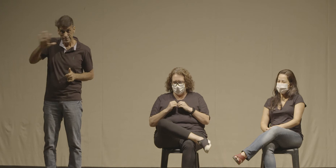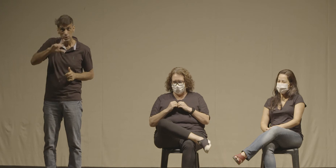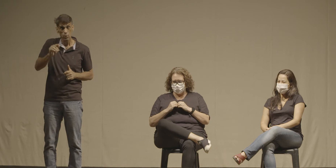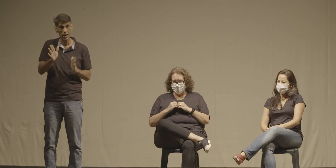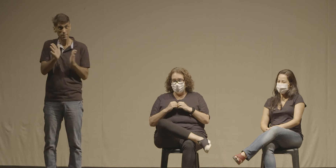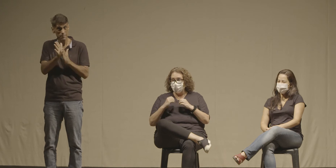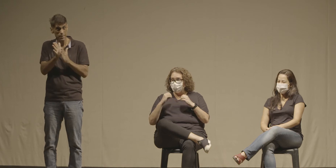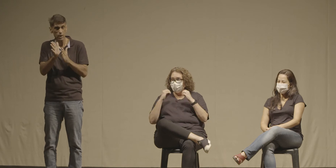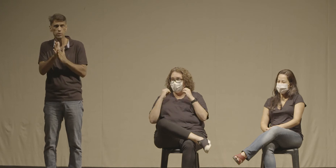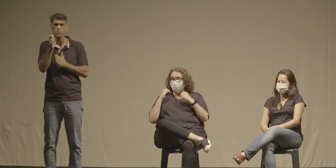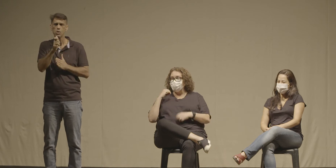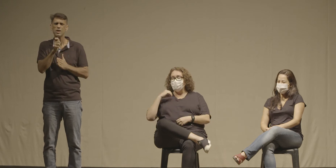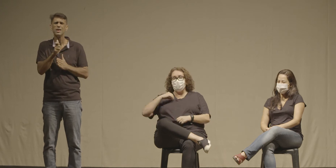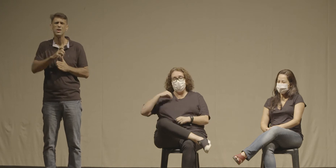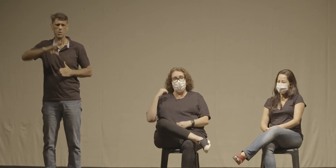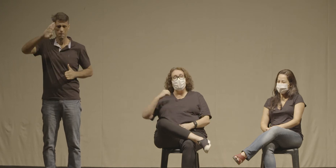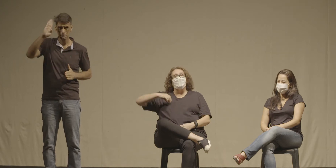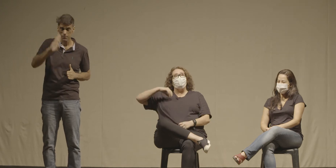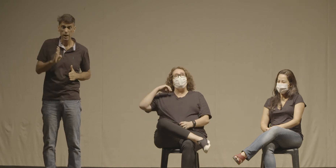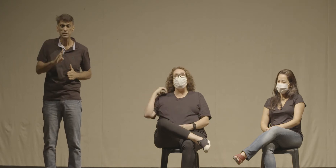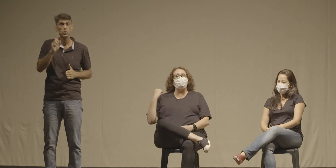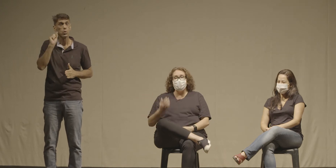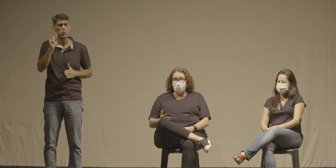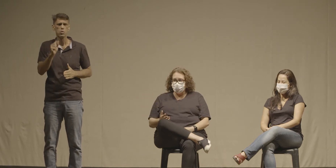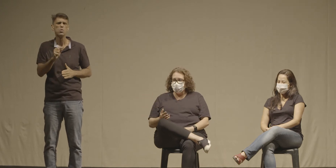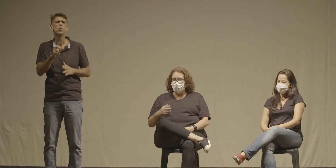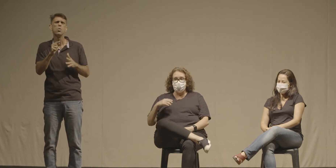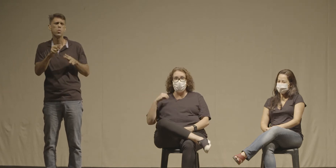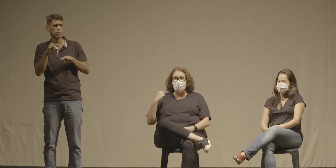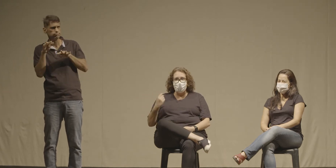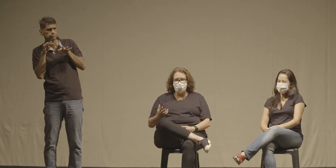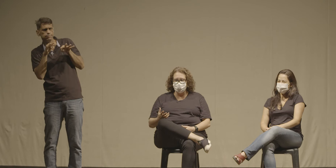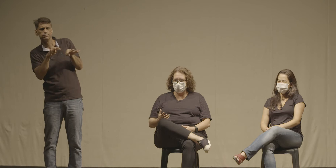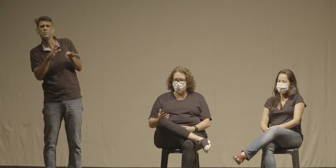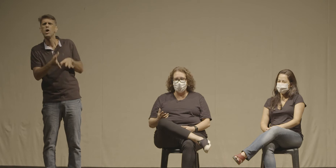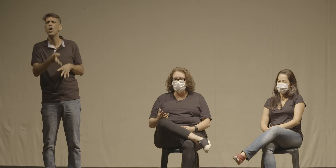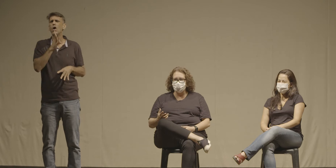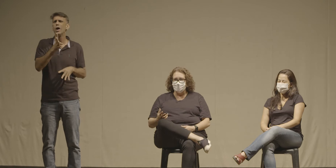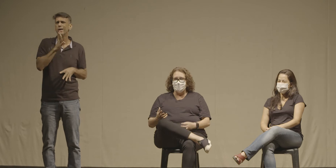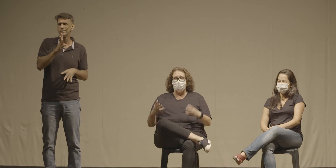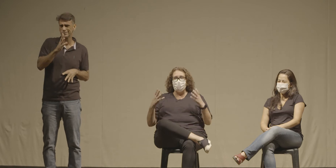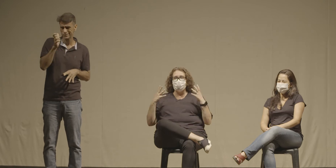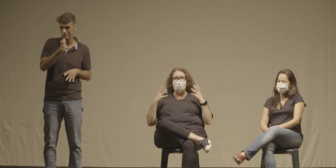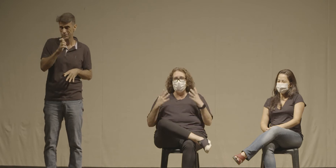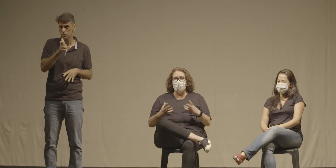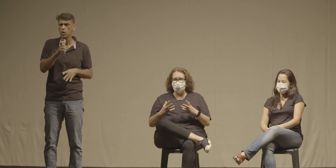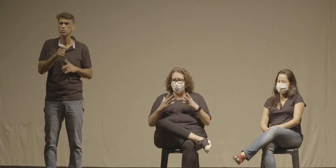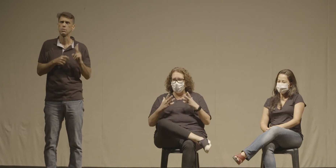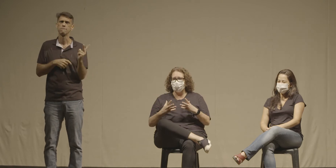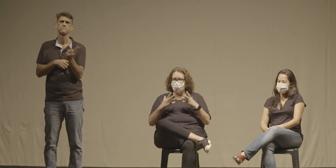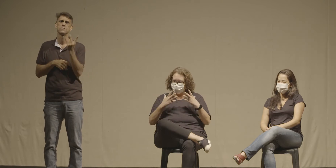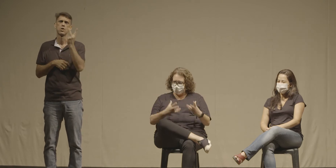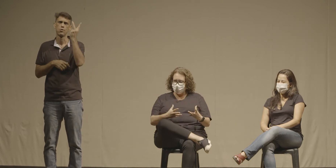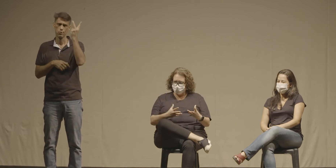essas mulheres, que o Brasil inteiro reverencie essas mulheres, conheça a história delas e dê o valor